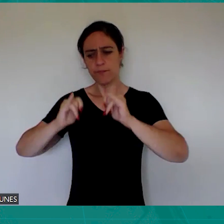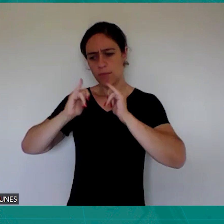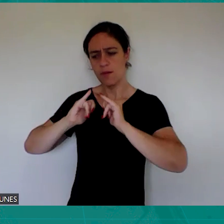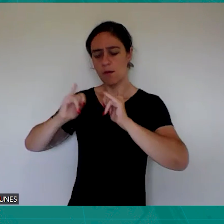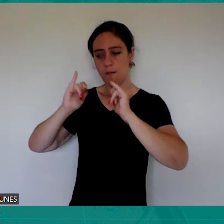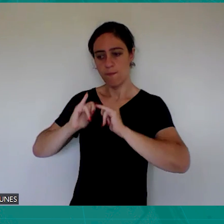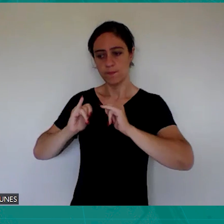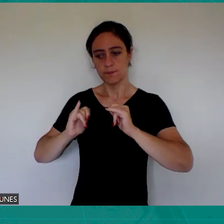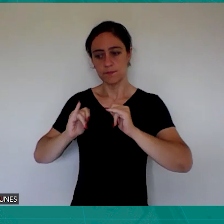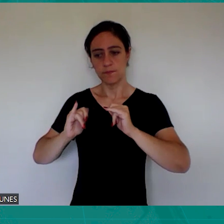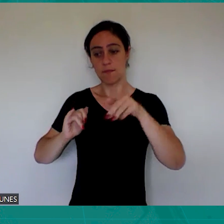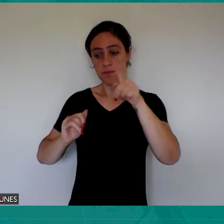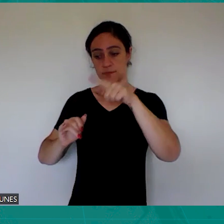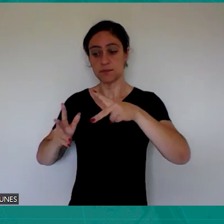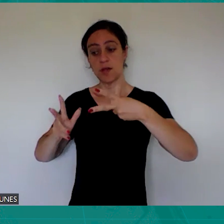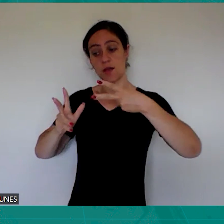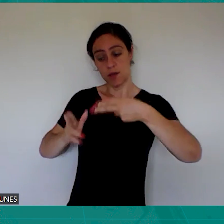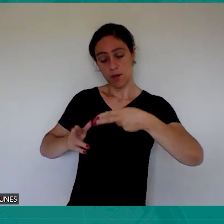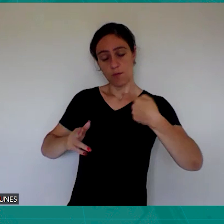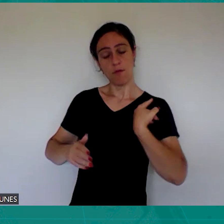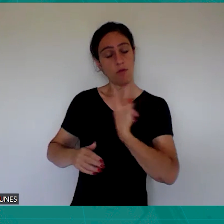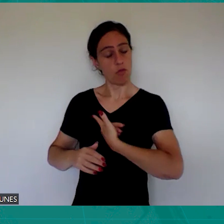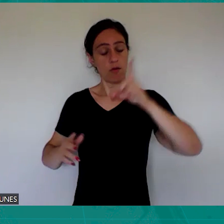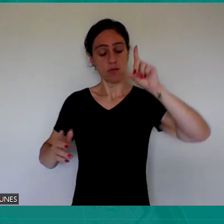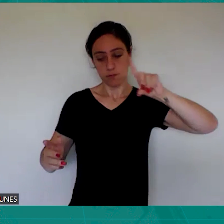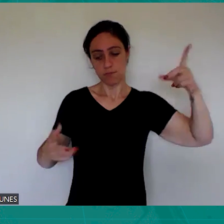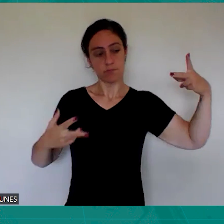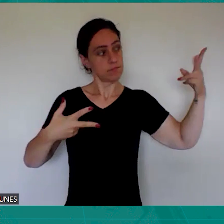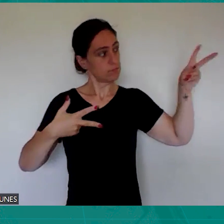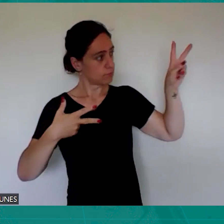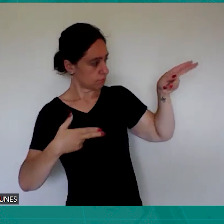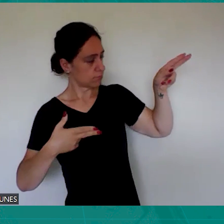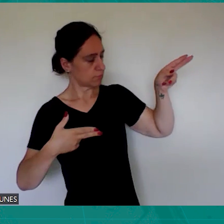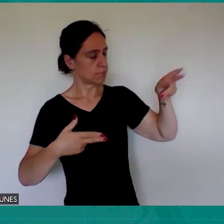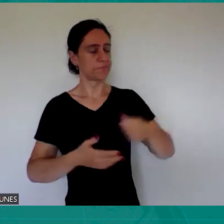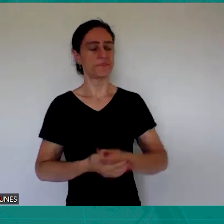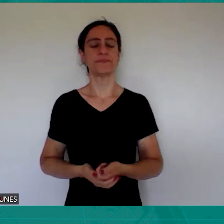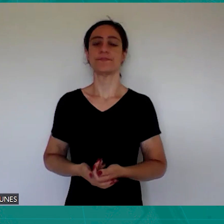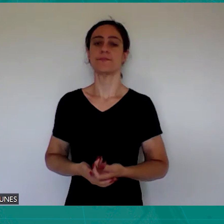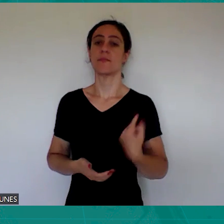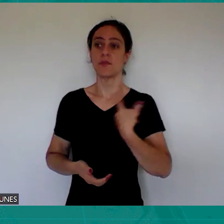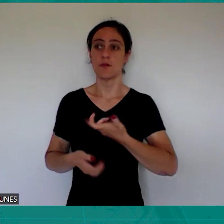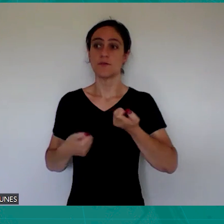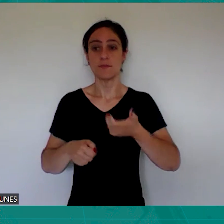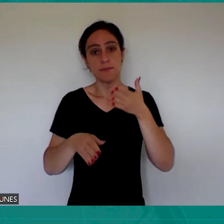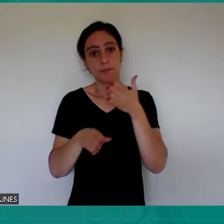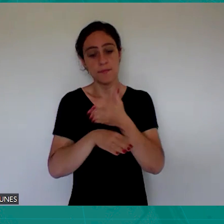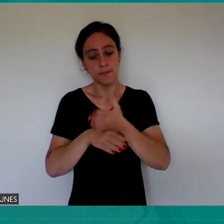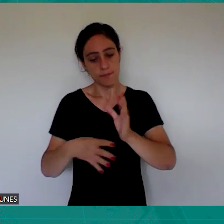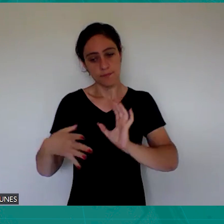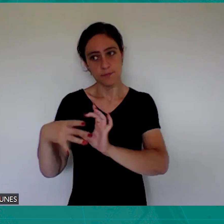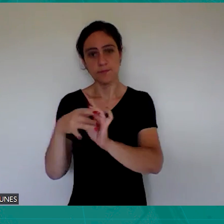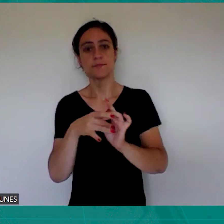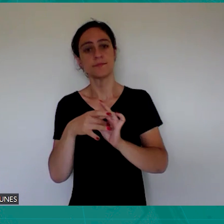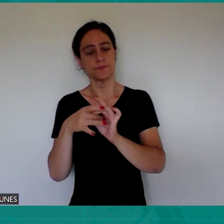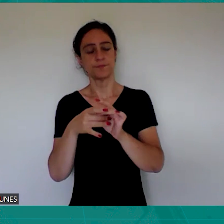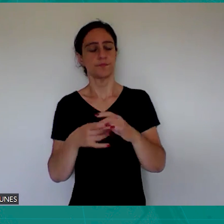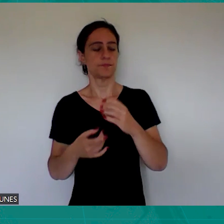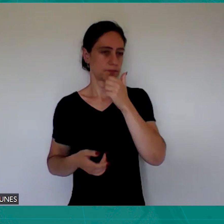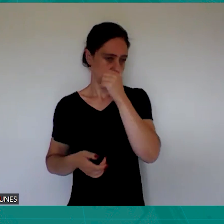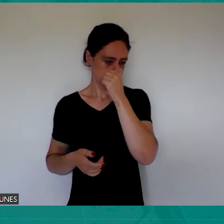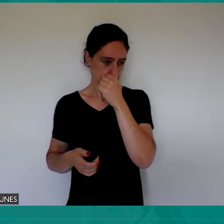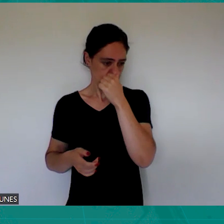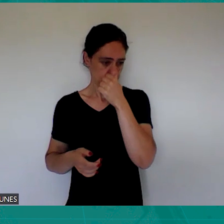Deus deseja nos colocar nessa unidade orgânica misteriosa, tá? Ó Senhor